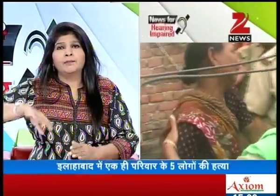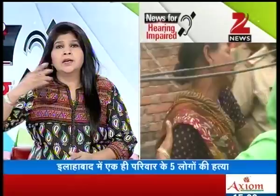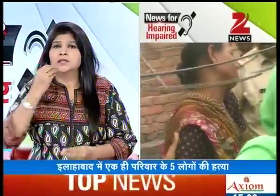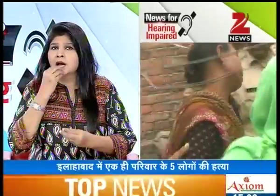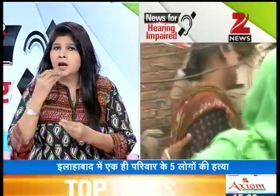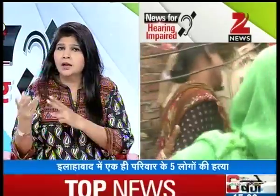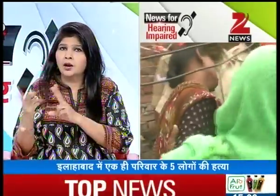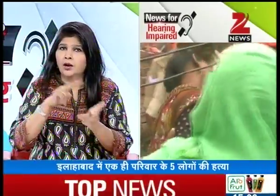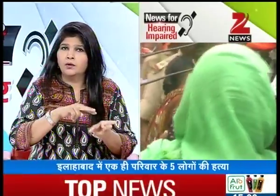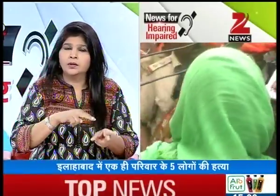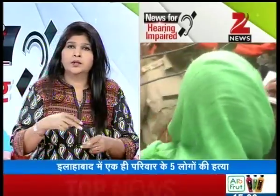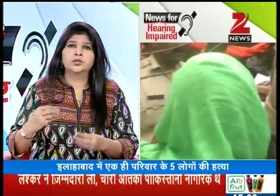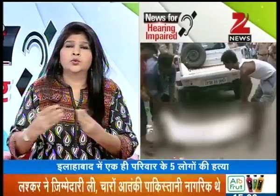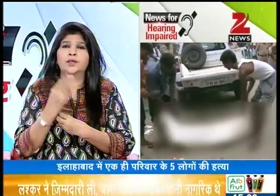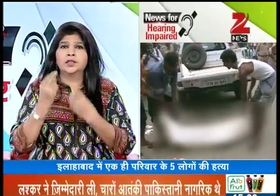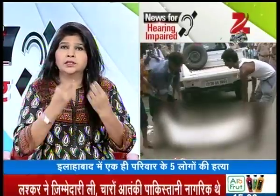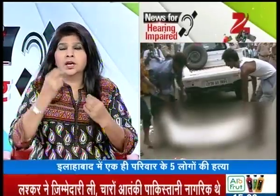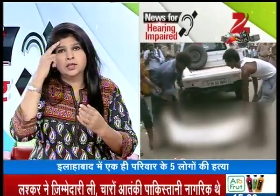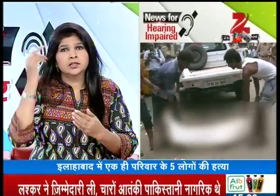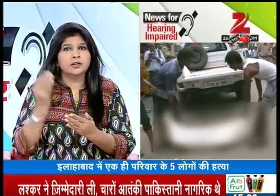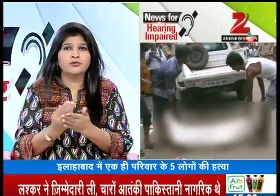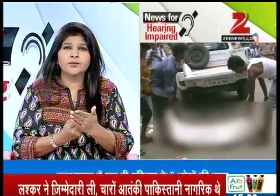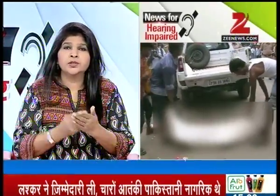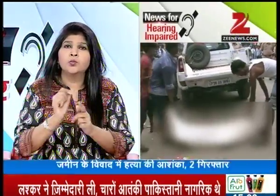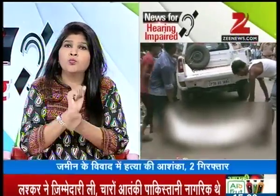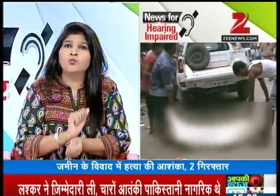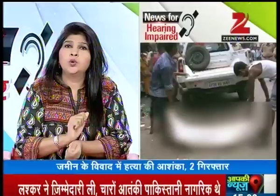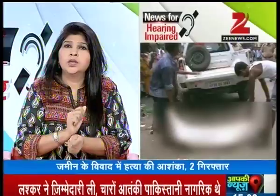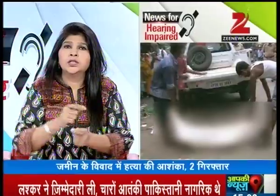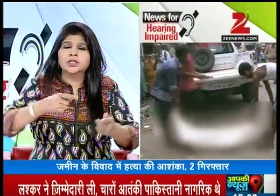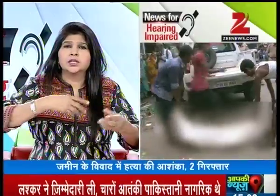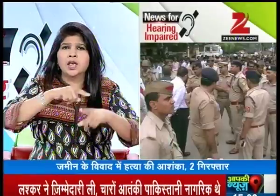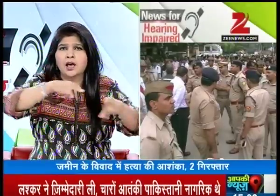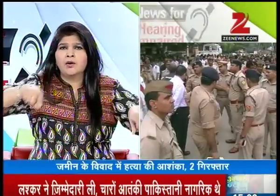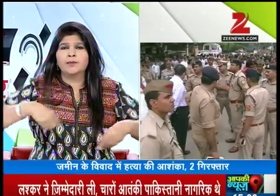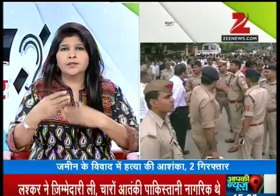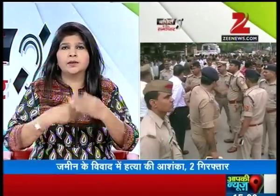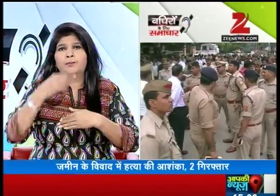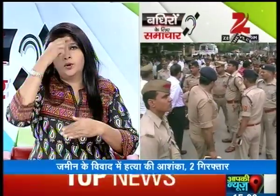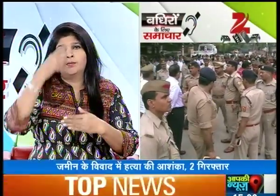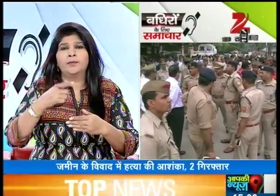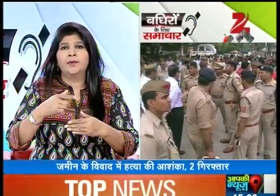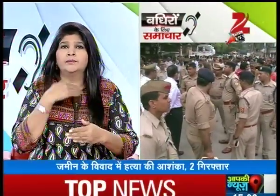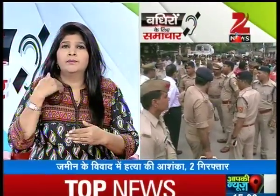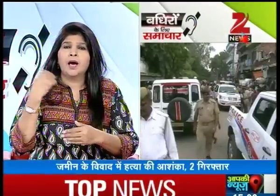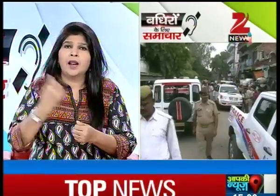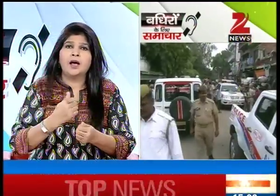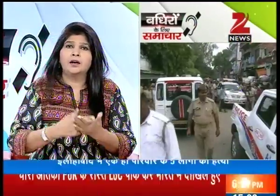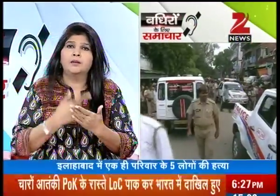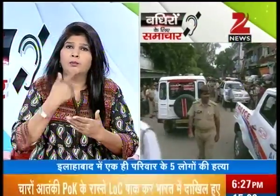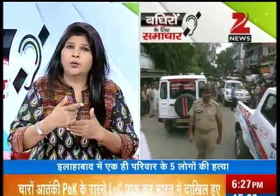बेटियां बाहर से खाना खाकर लौटे थे। शुरुआती जांच के बाद पुलिस ने जमीन के विवाद में हत्या की आशंका जताई